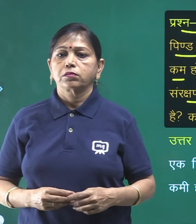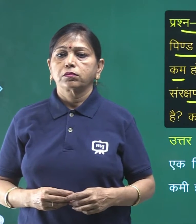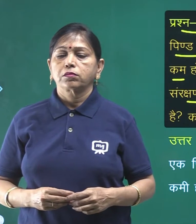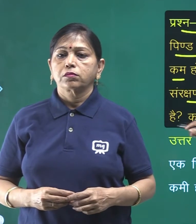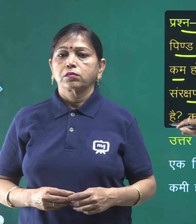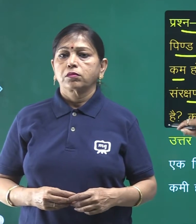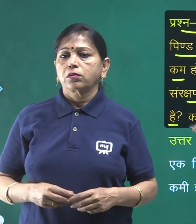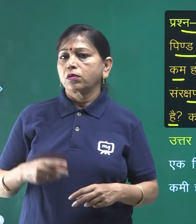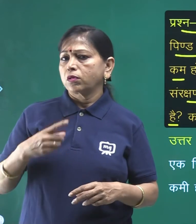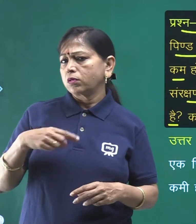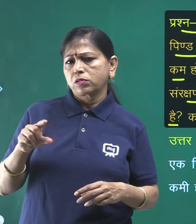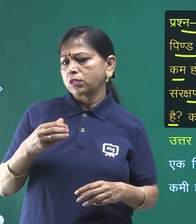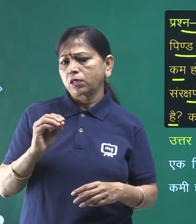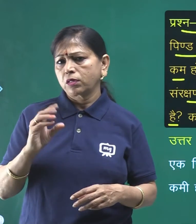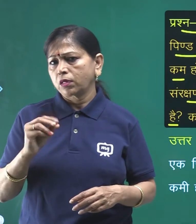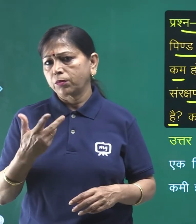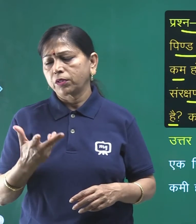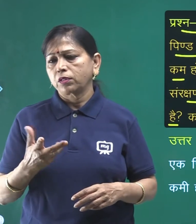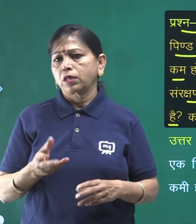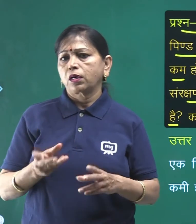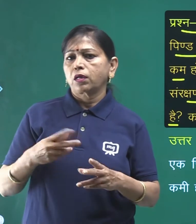उल्लंघन करती है?